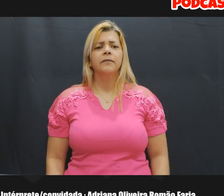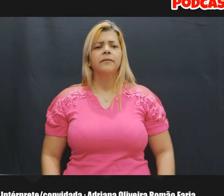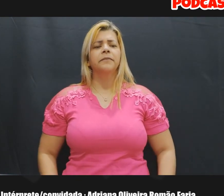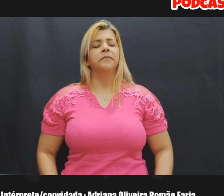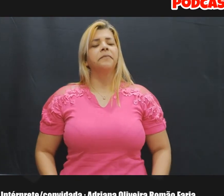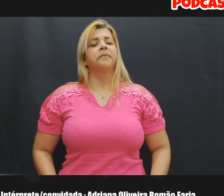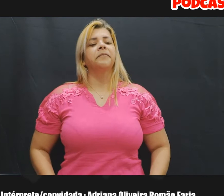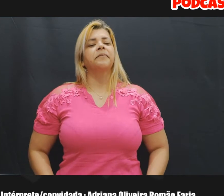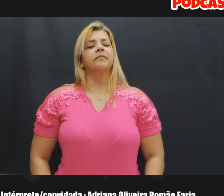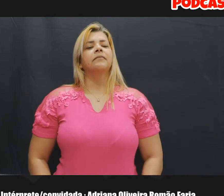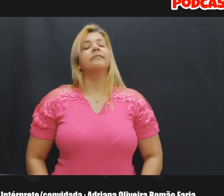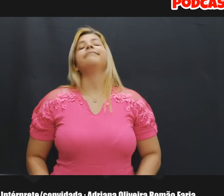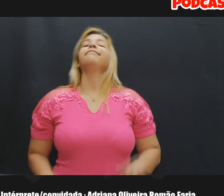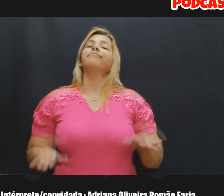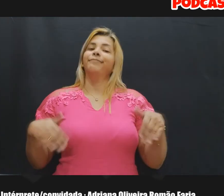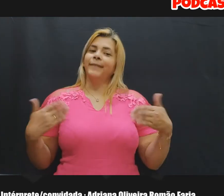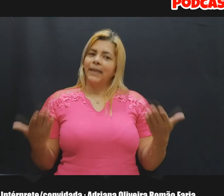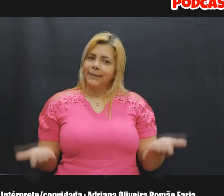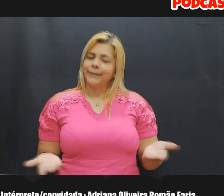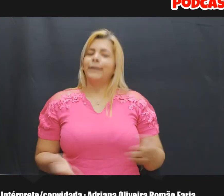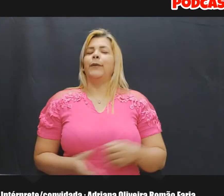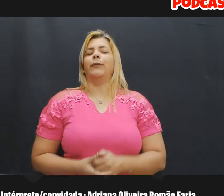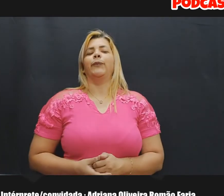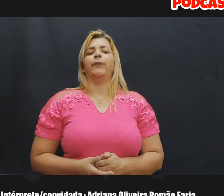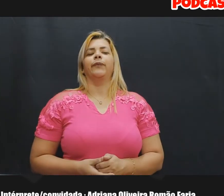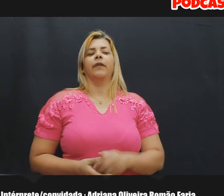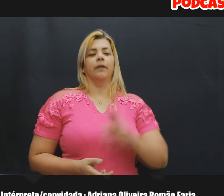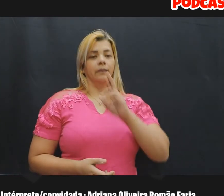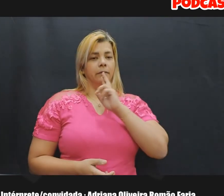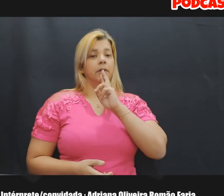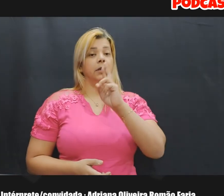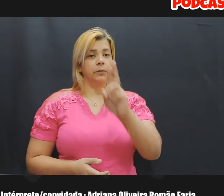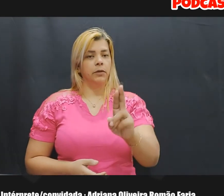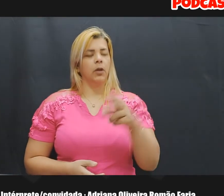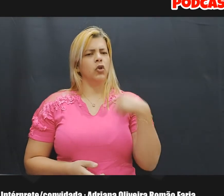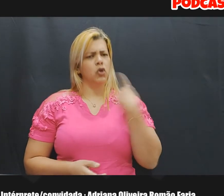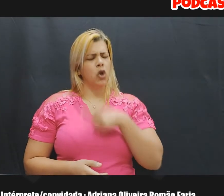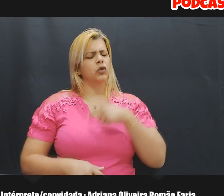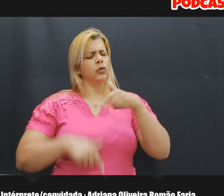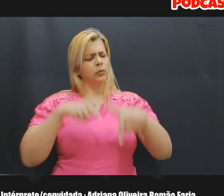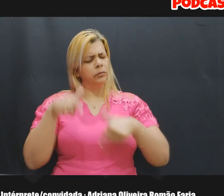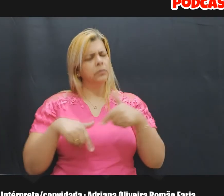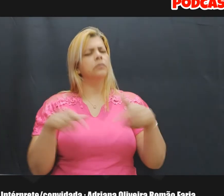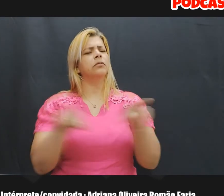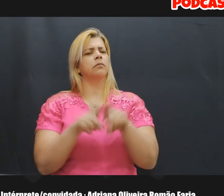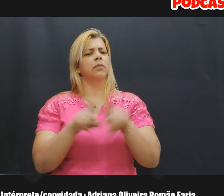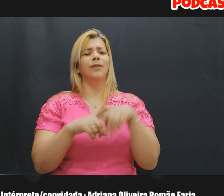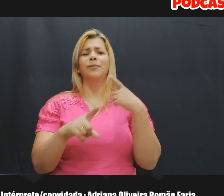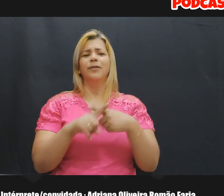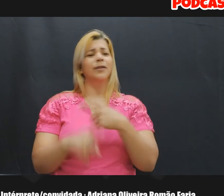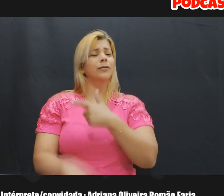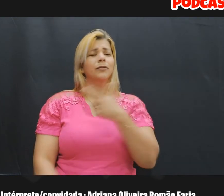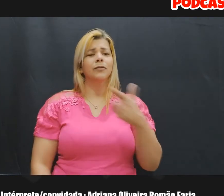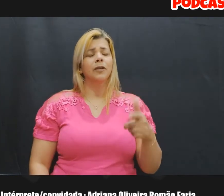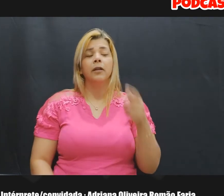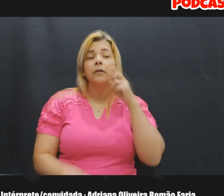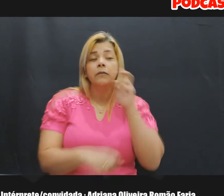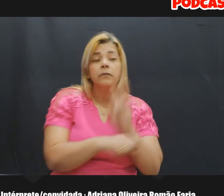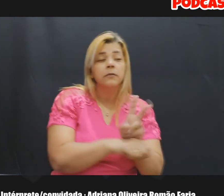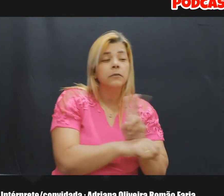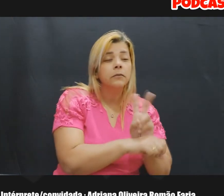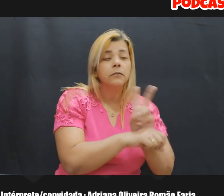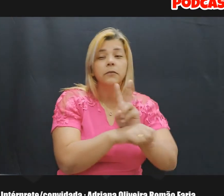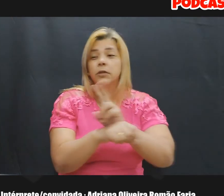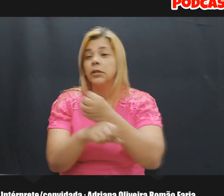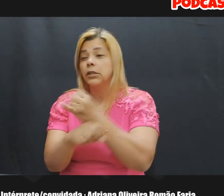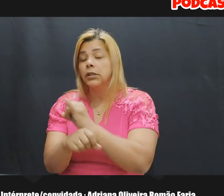professora? Exatamente. Isso que nós estamos lutando também, porque não há mesmo uma